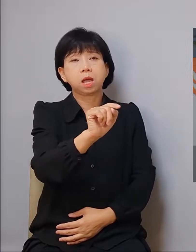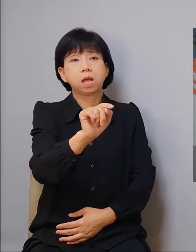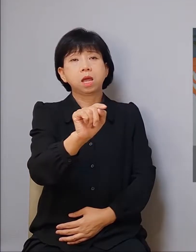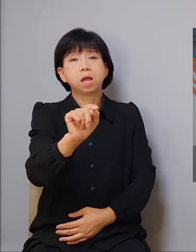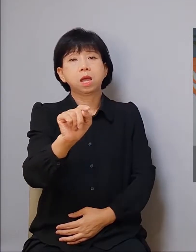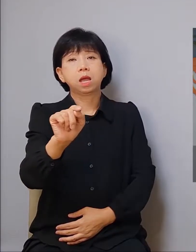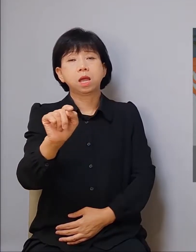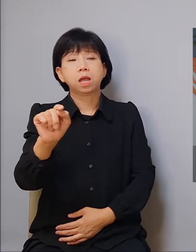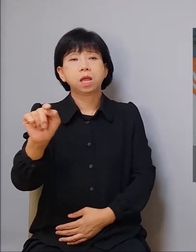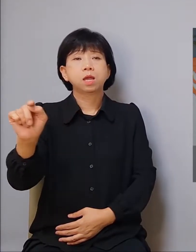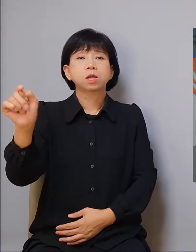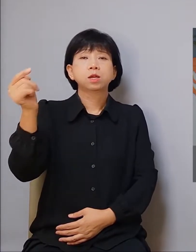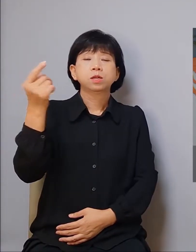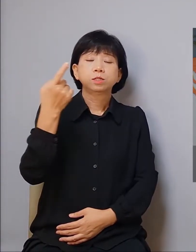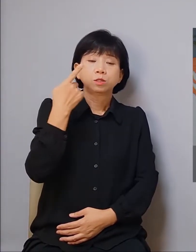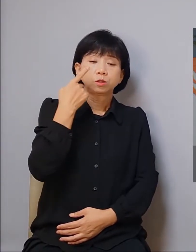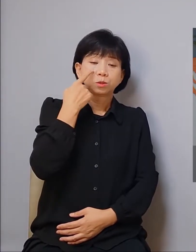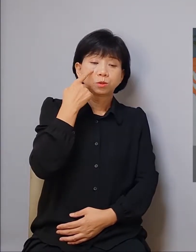바라보아라.